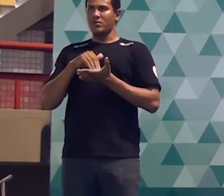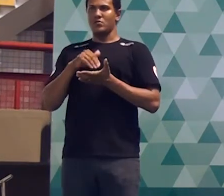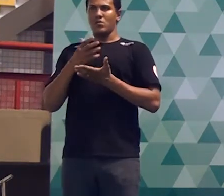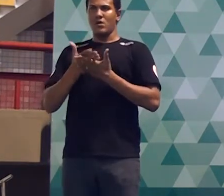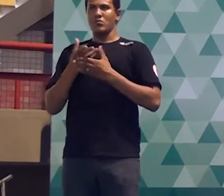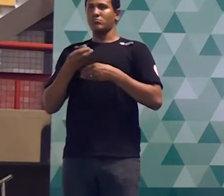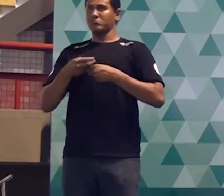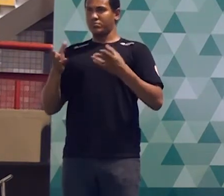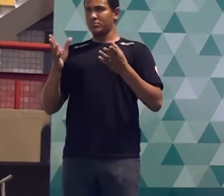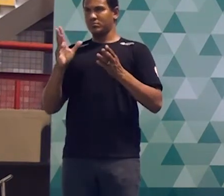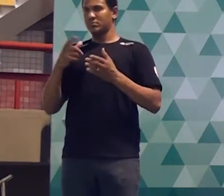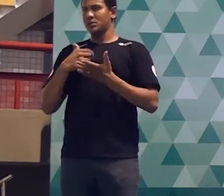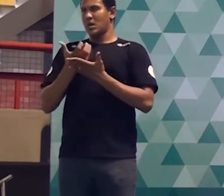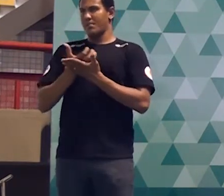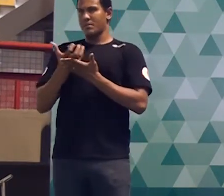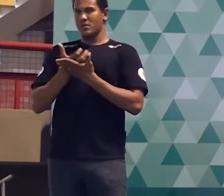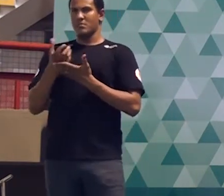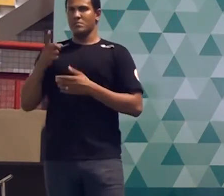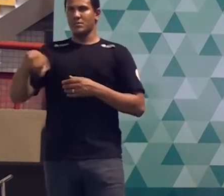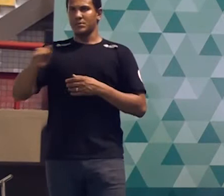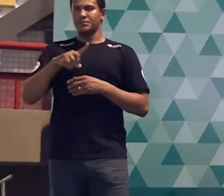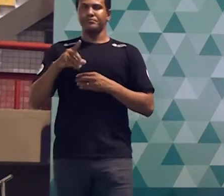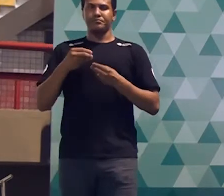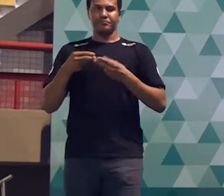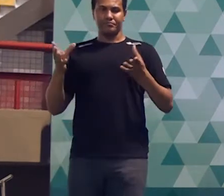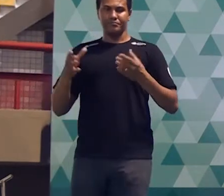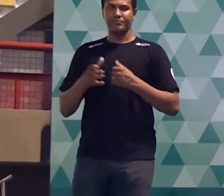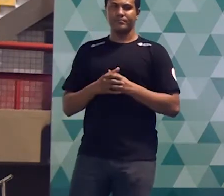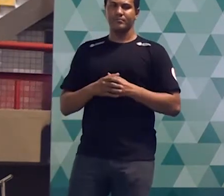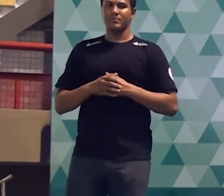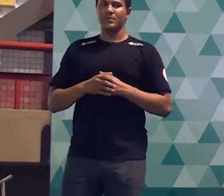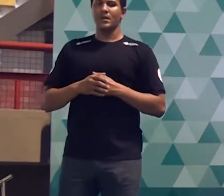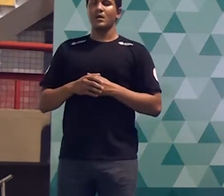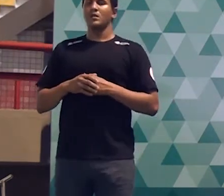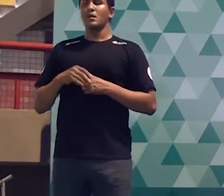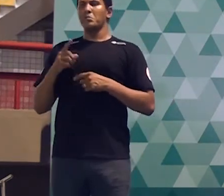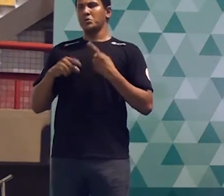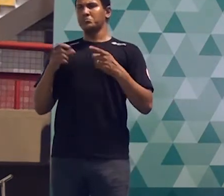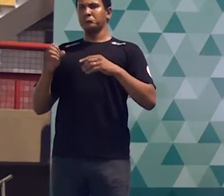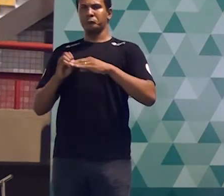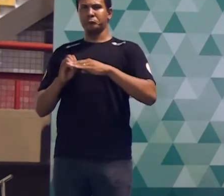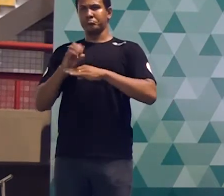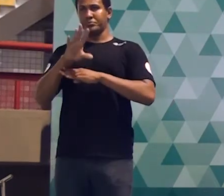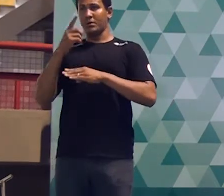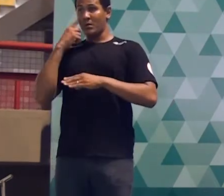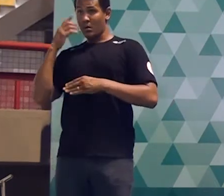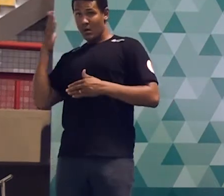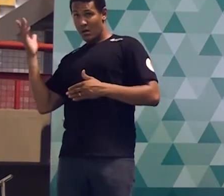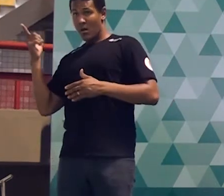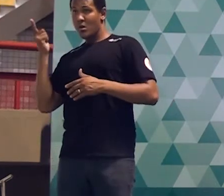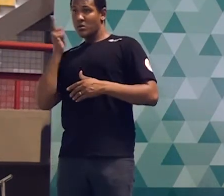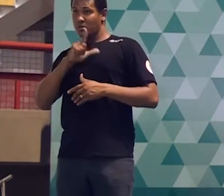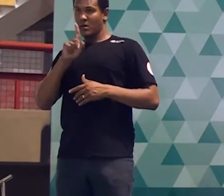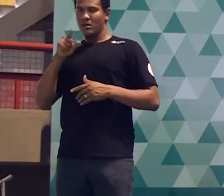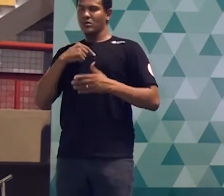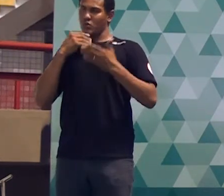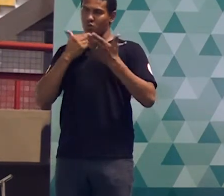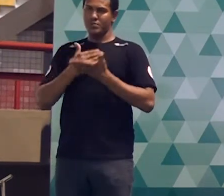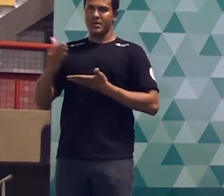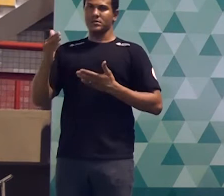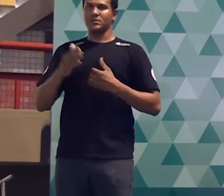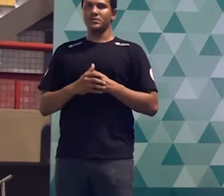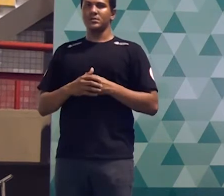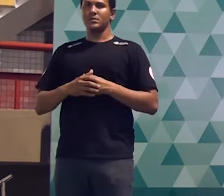possa ter esse gabarito. E tão logo coloque a nossa projeção aqui na tela, a gente já começa.